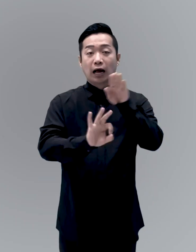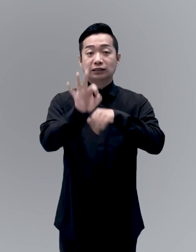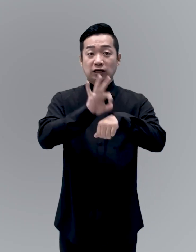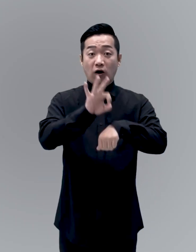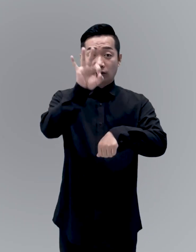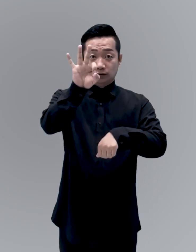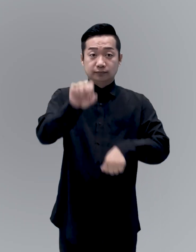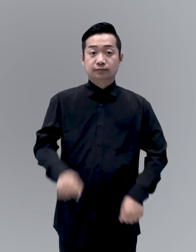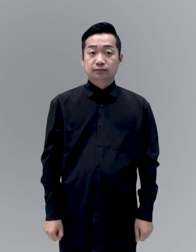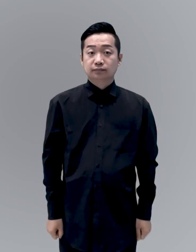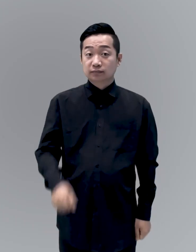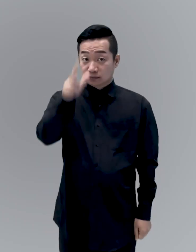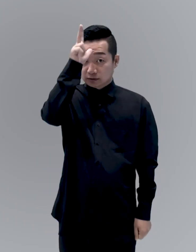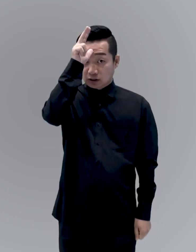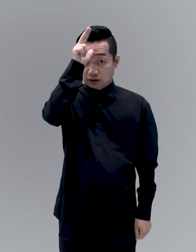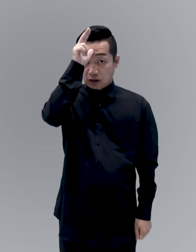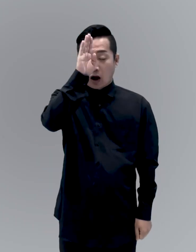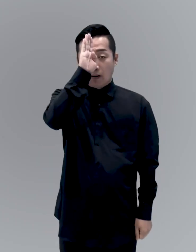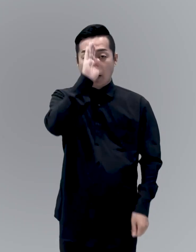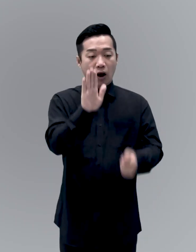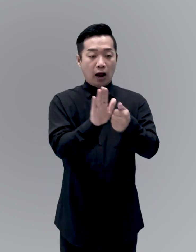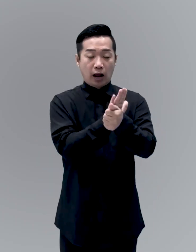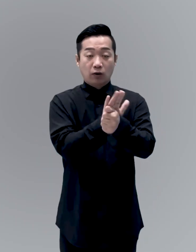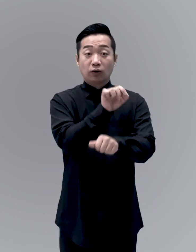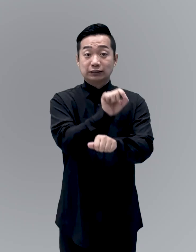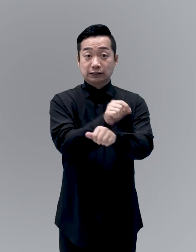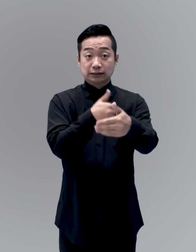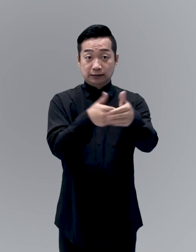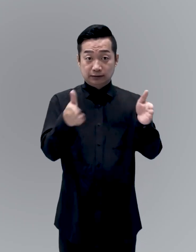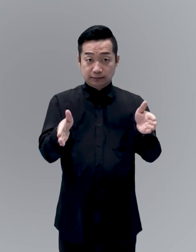오전 10시 경찰청 간호실.